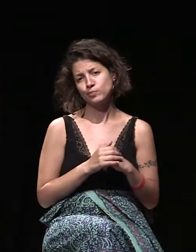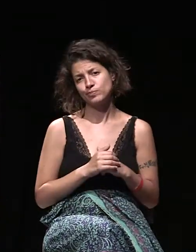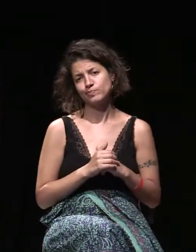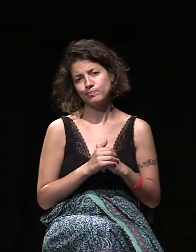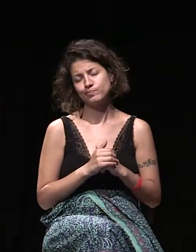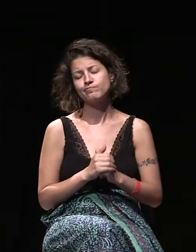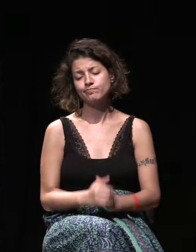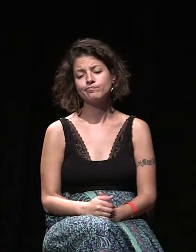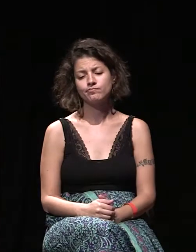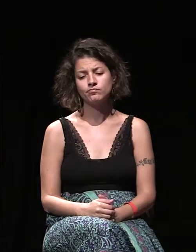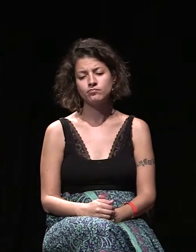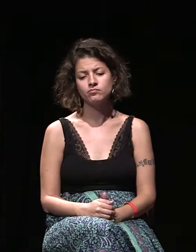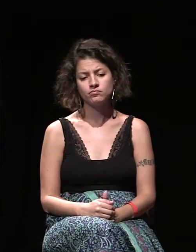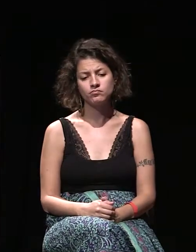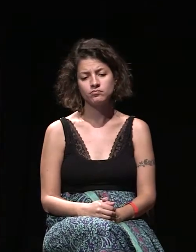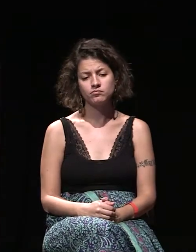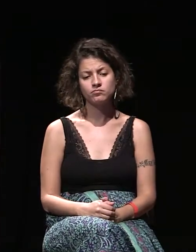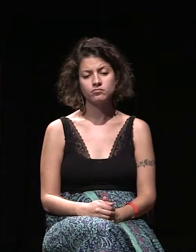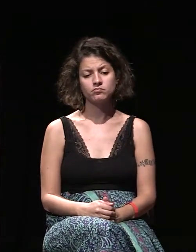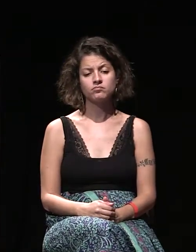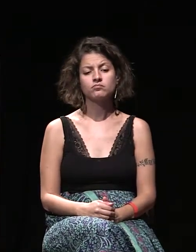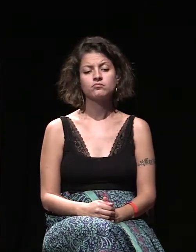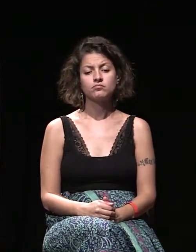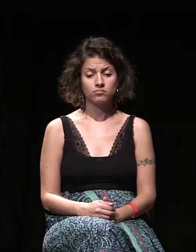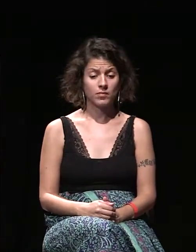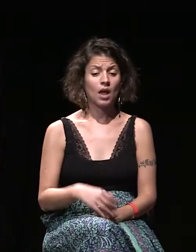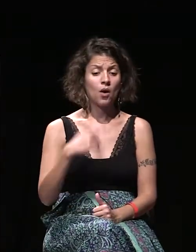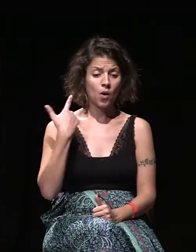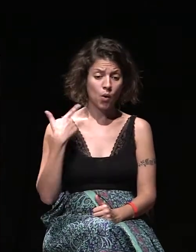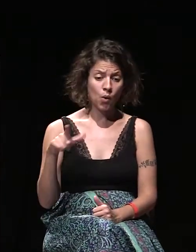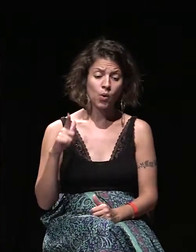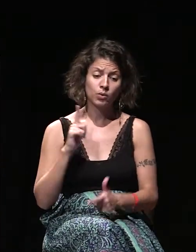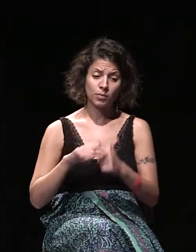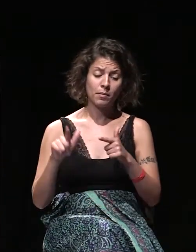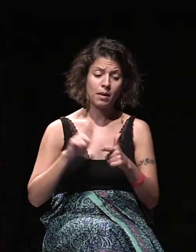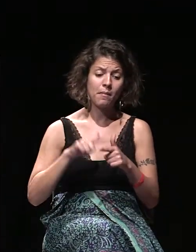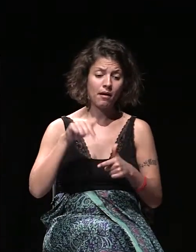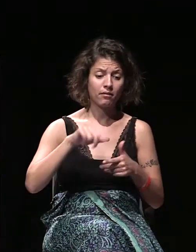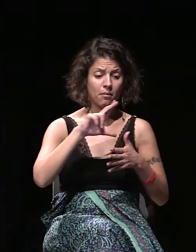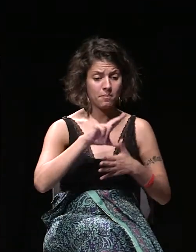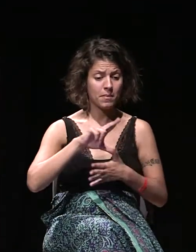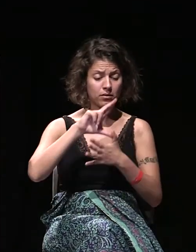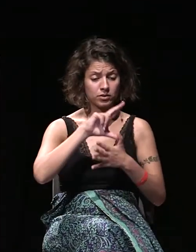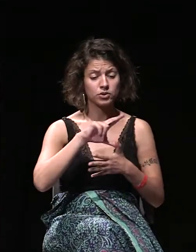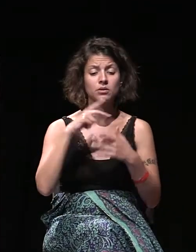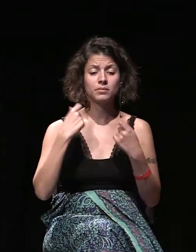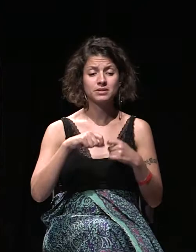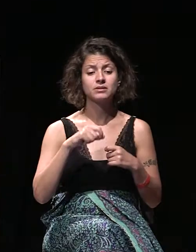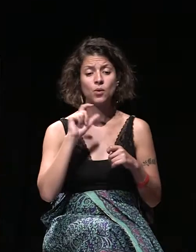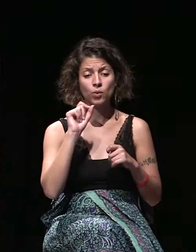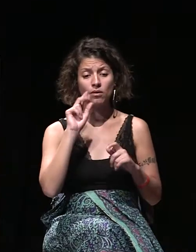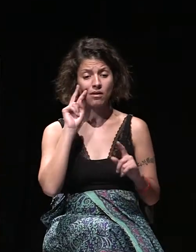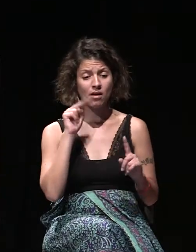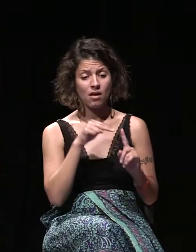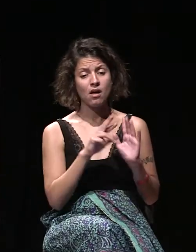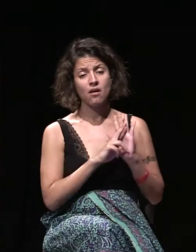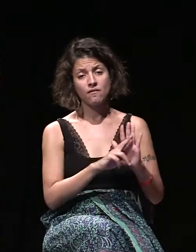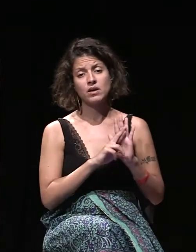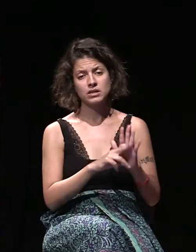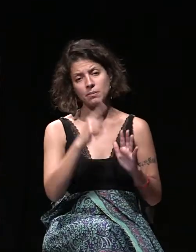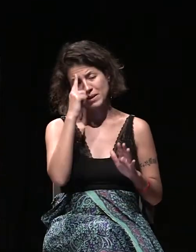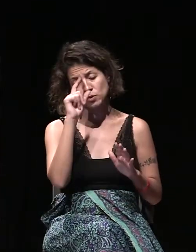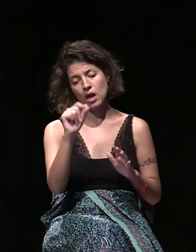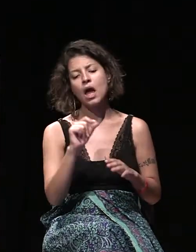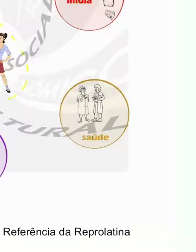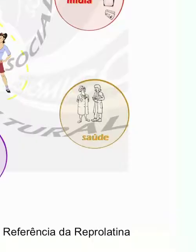Então, também, essa é outra questão, nós criamos esse nosso marco de referência da Rapa Latina, porque quando nós fizemos uma observação, nós falamos assim, adolescente